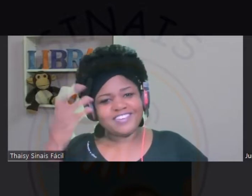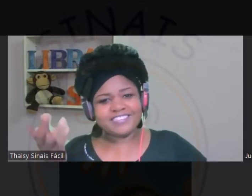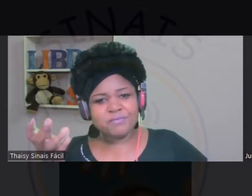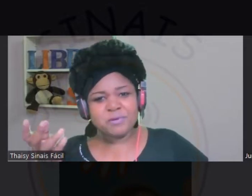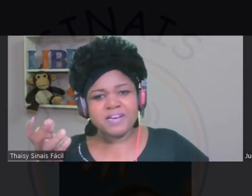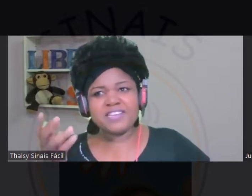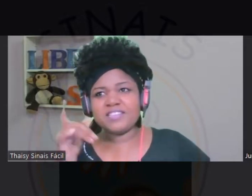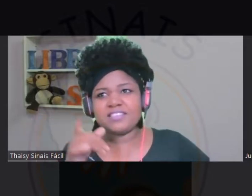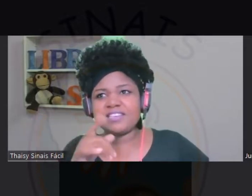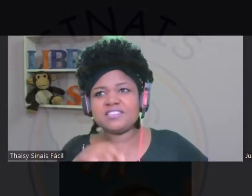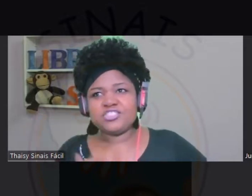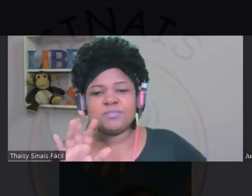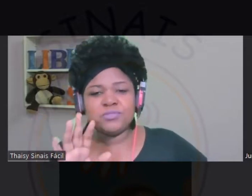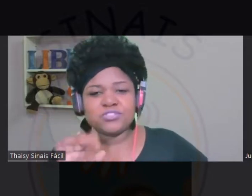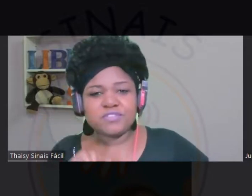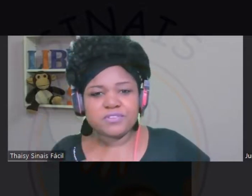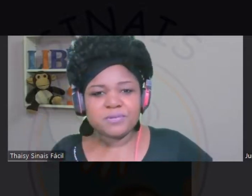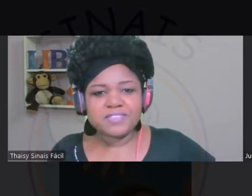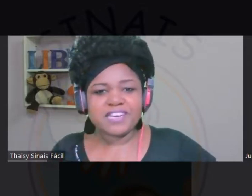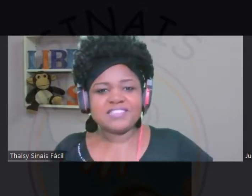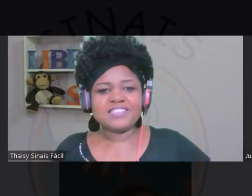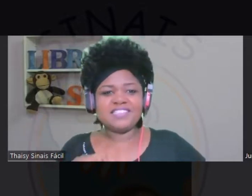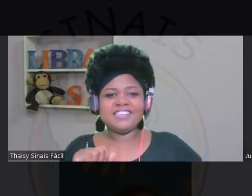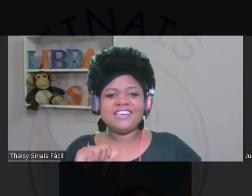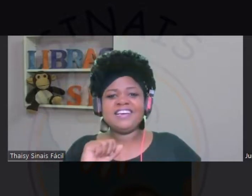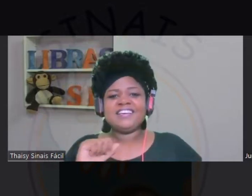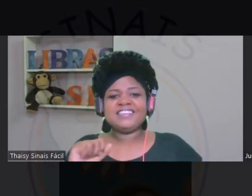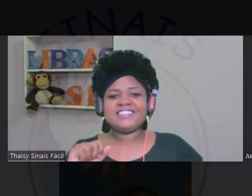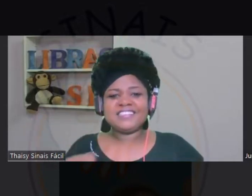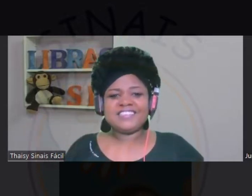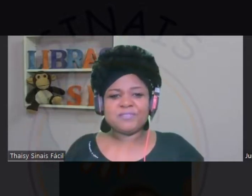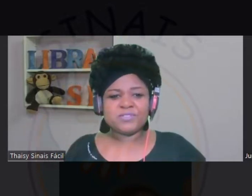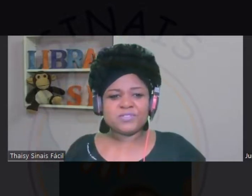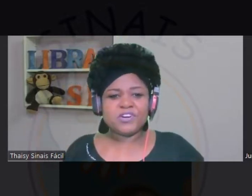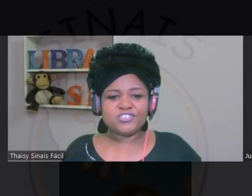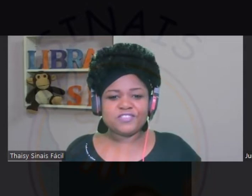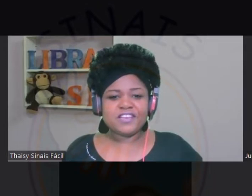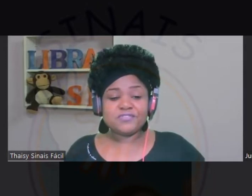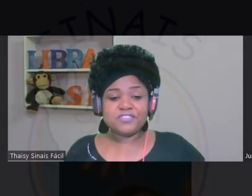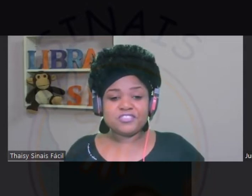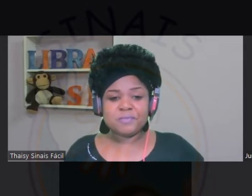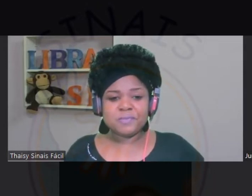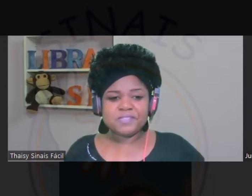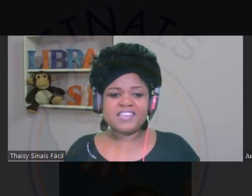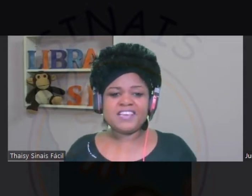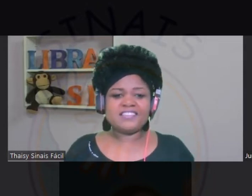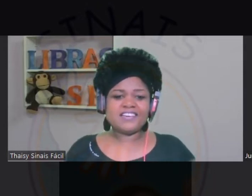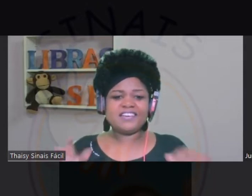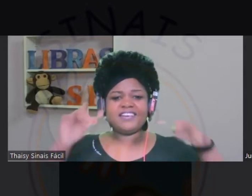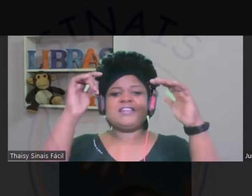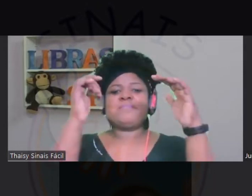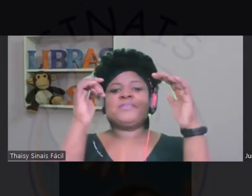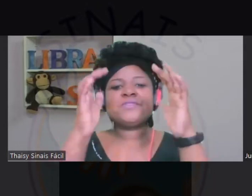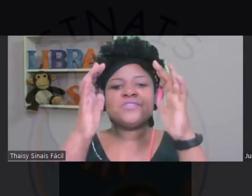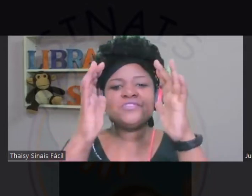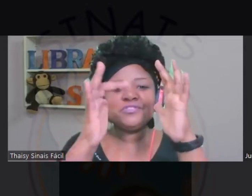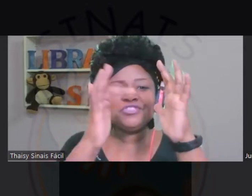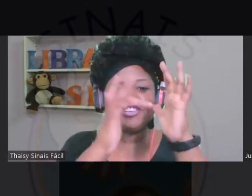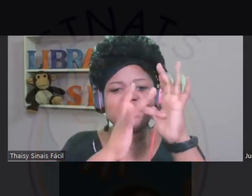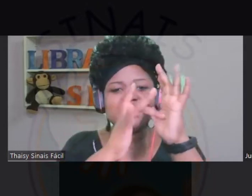Até meu marido ele está assistindo, por isso que eu vou contar esse episódio. Tem um vídeo que eu postei a pessoa confundindo, né, o